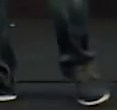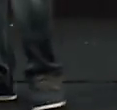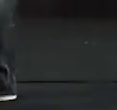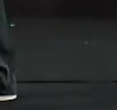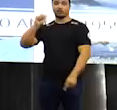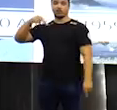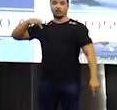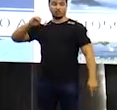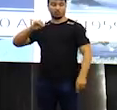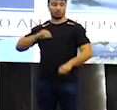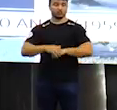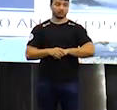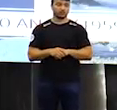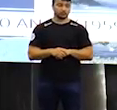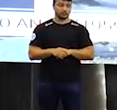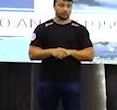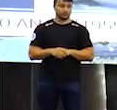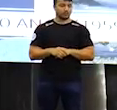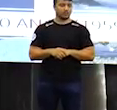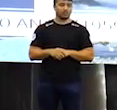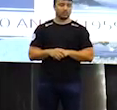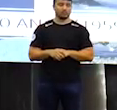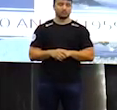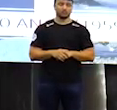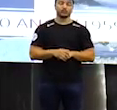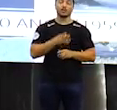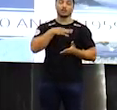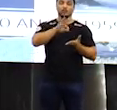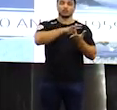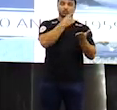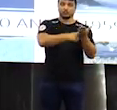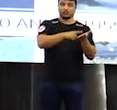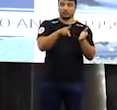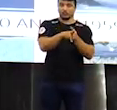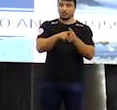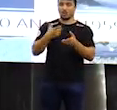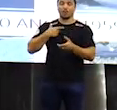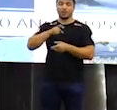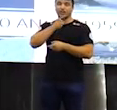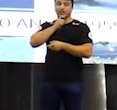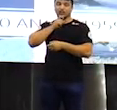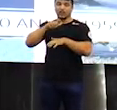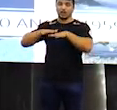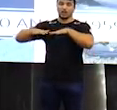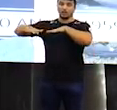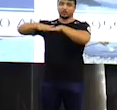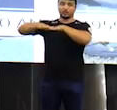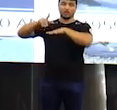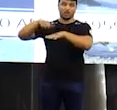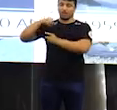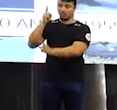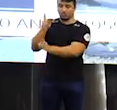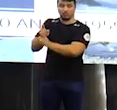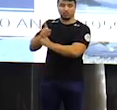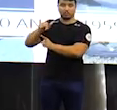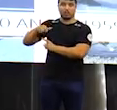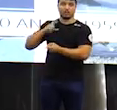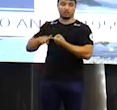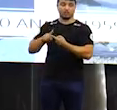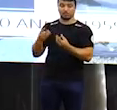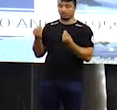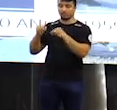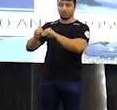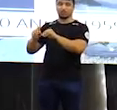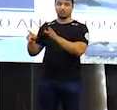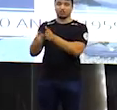Avançando mais um, nós temos o Tratado da Antártida. Lá na frente eu vou discutir isso. A descoberta da Antártida e a colocação